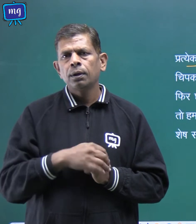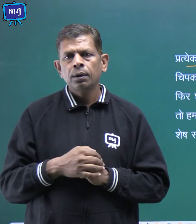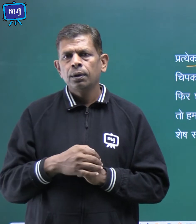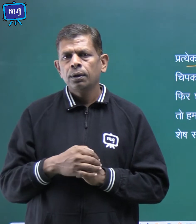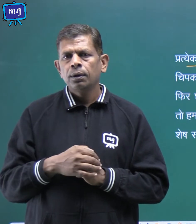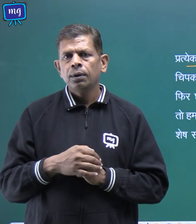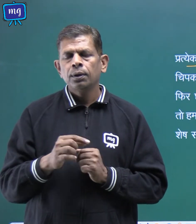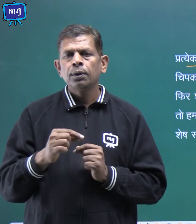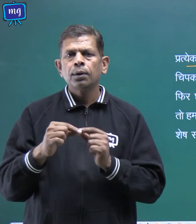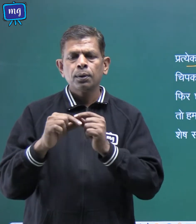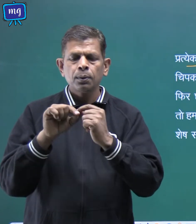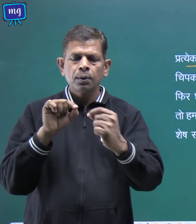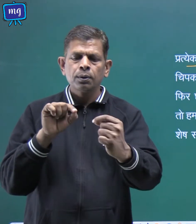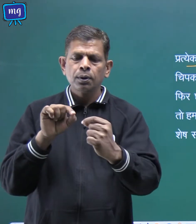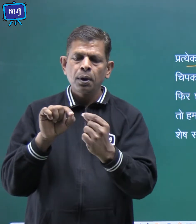सिरे के निकट